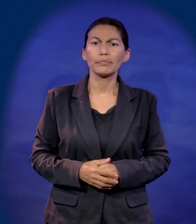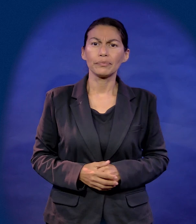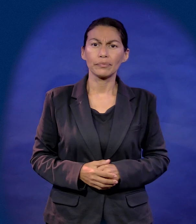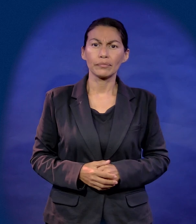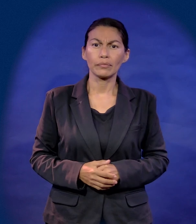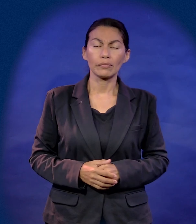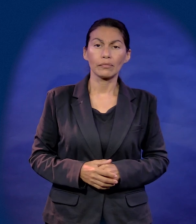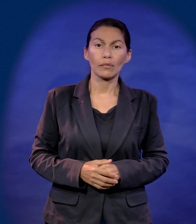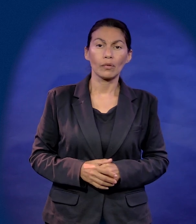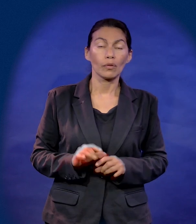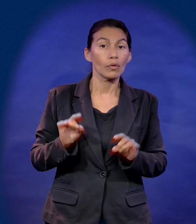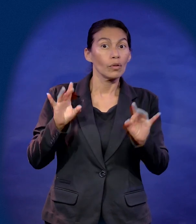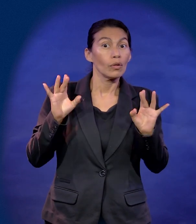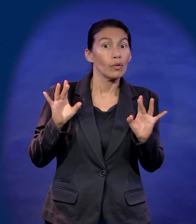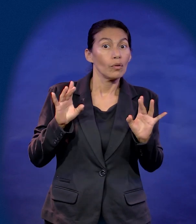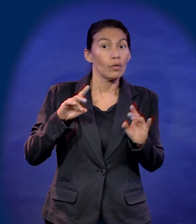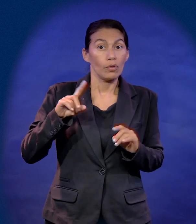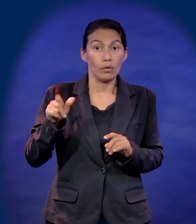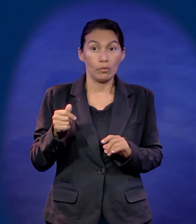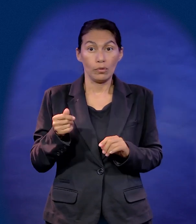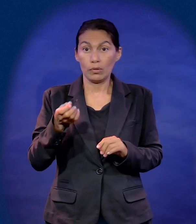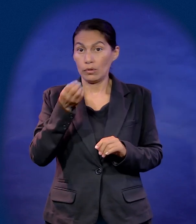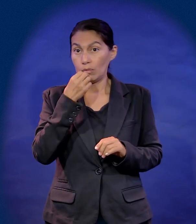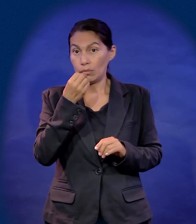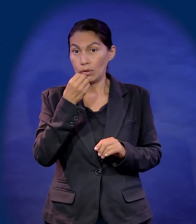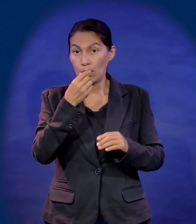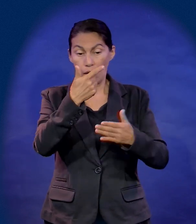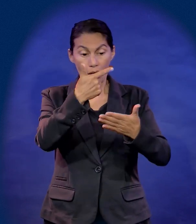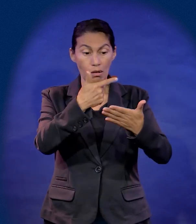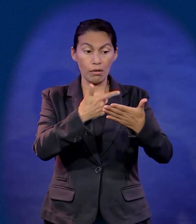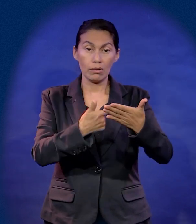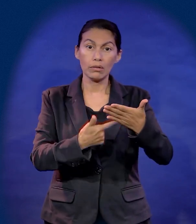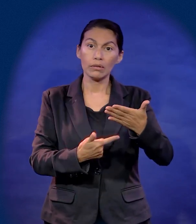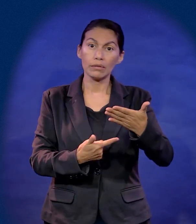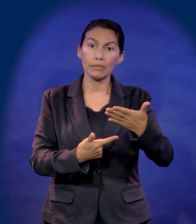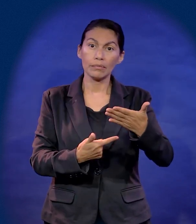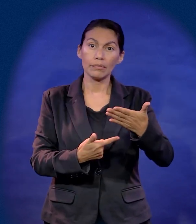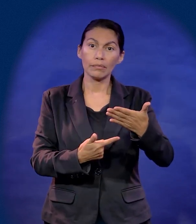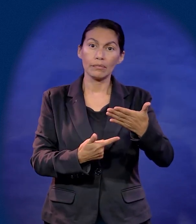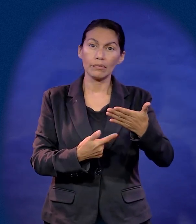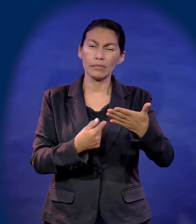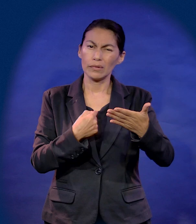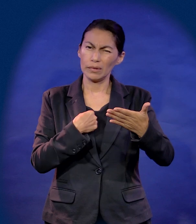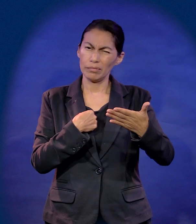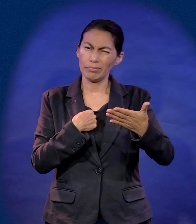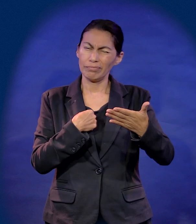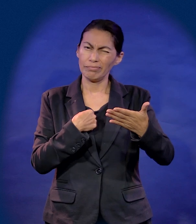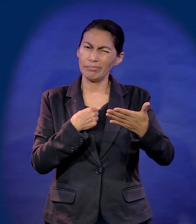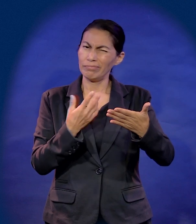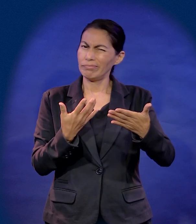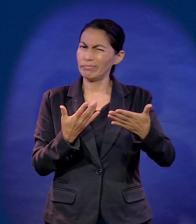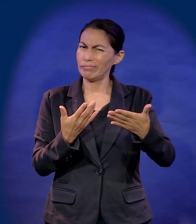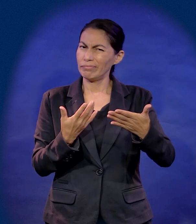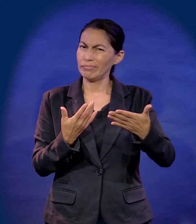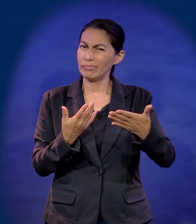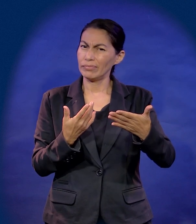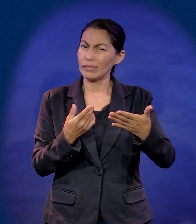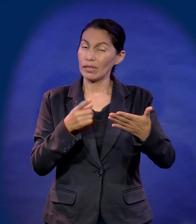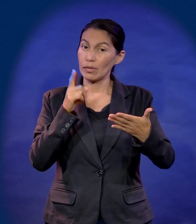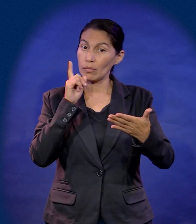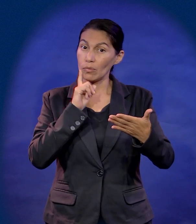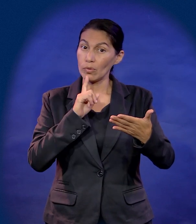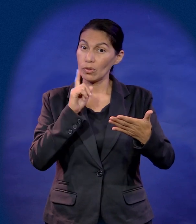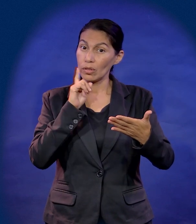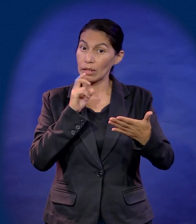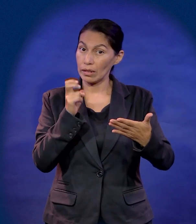día. Uno de esos días, después de la comida, hicimos el checklist, el pase de lista. Y yo